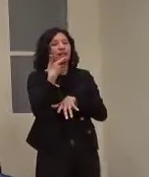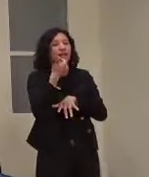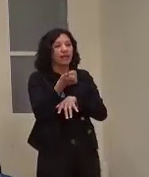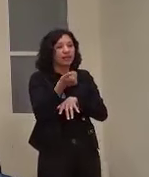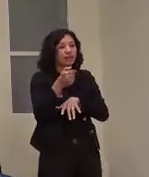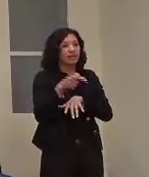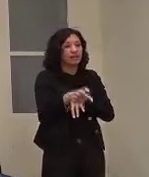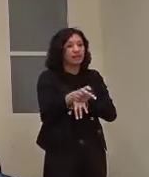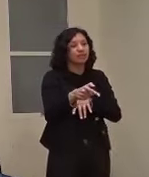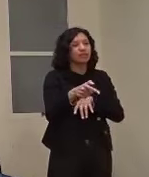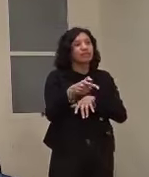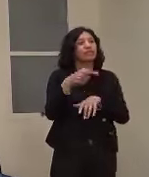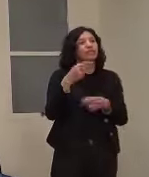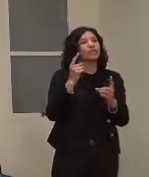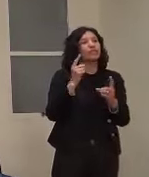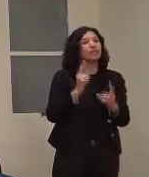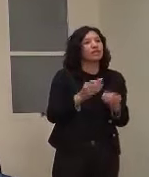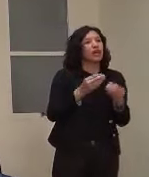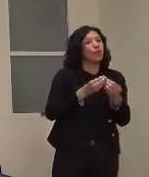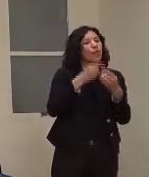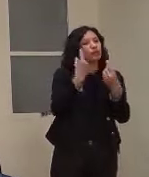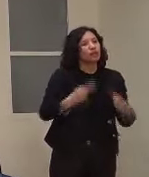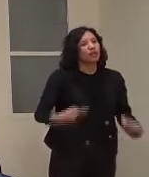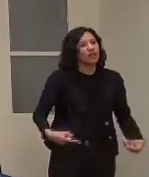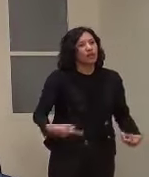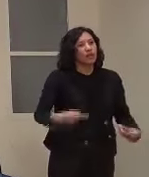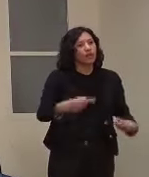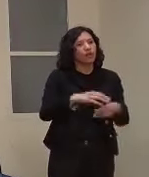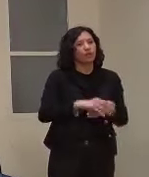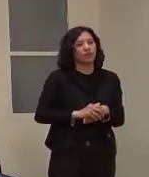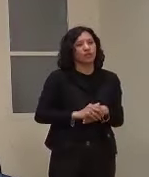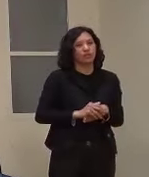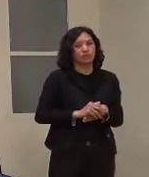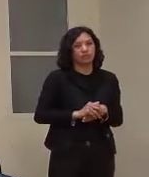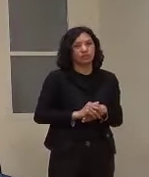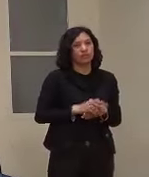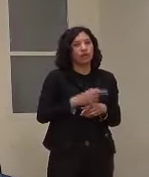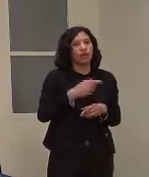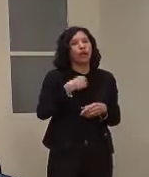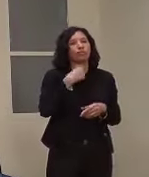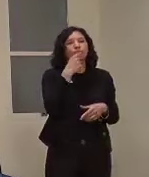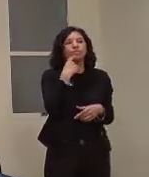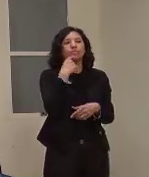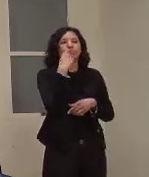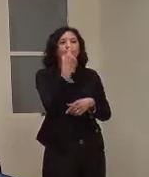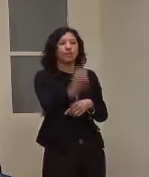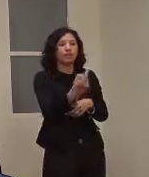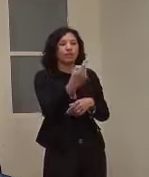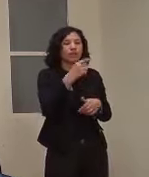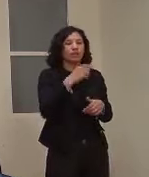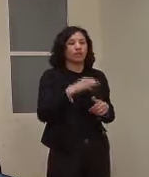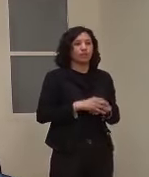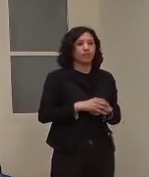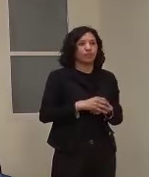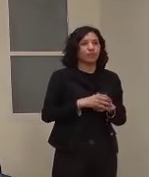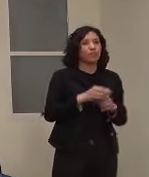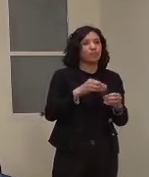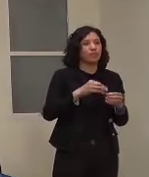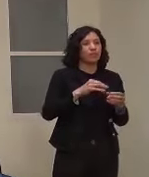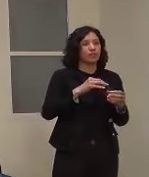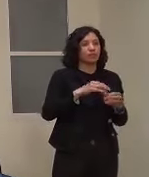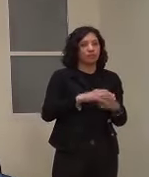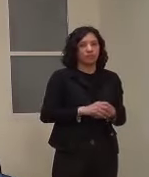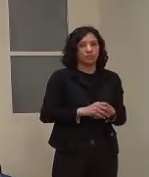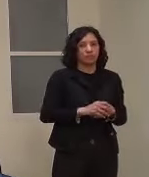sumamente sinceras por varios motivos y de manera directa de manera